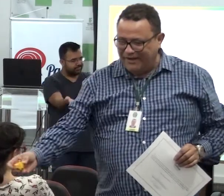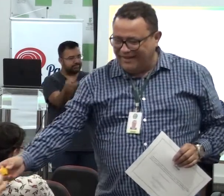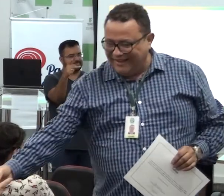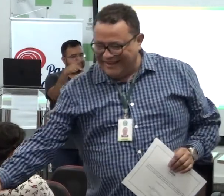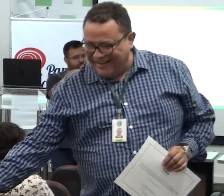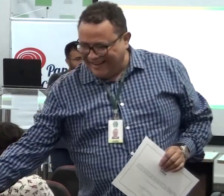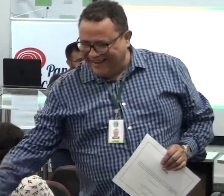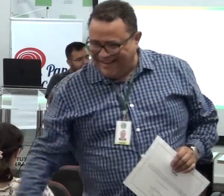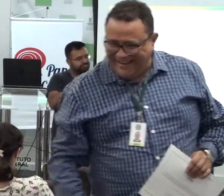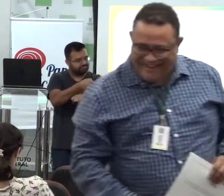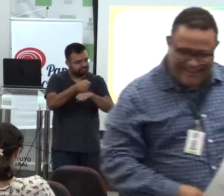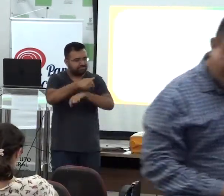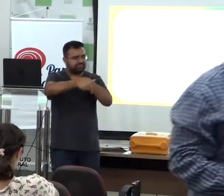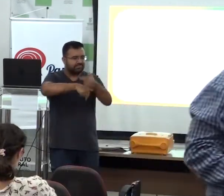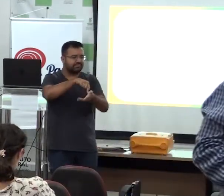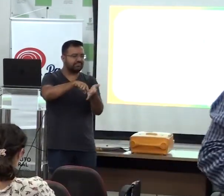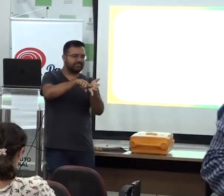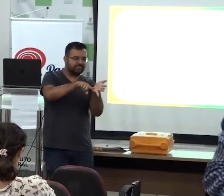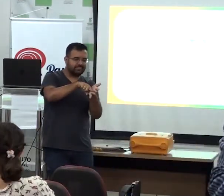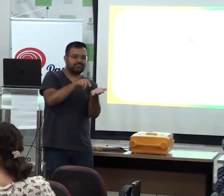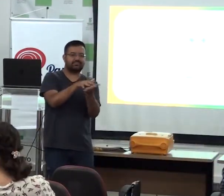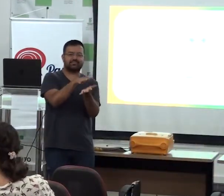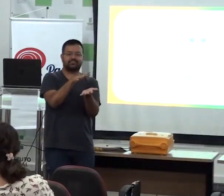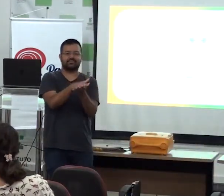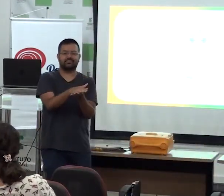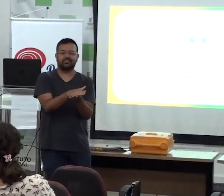professor Sidney, né? Pelo espaço.